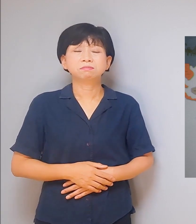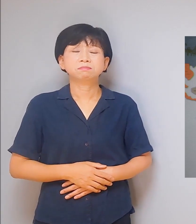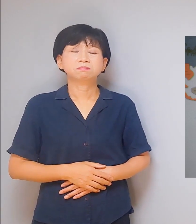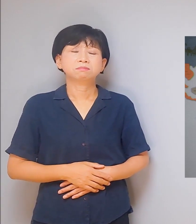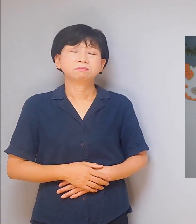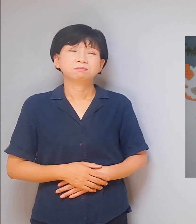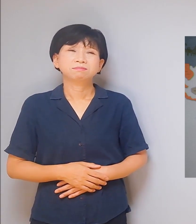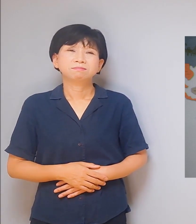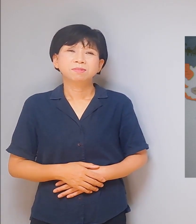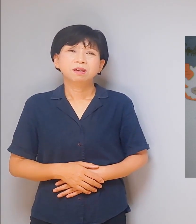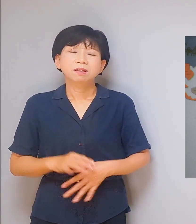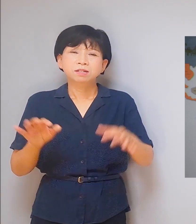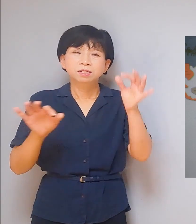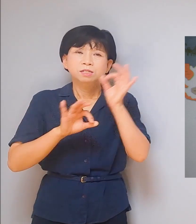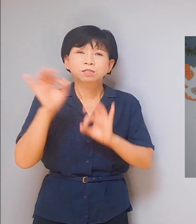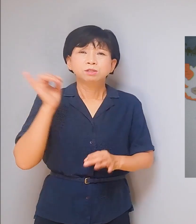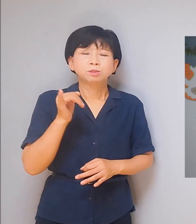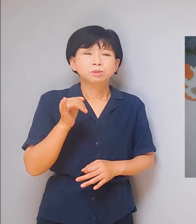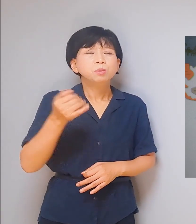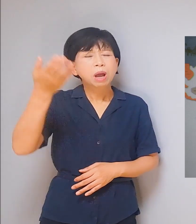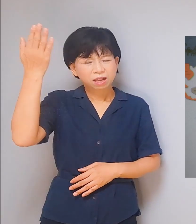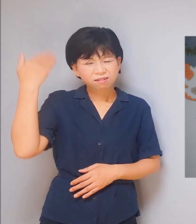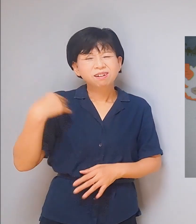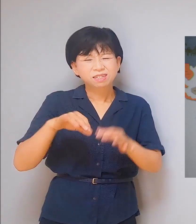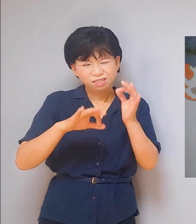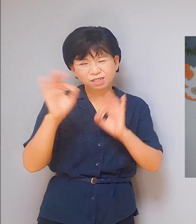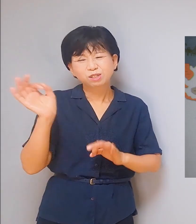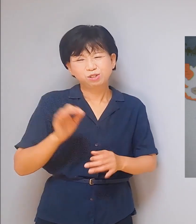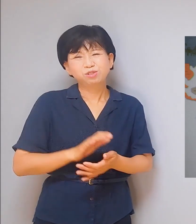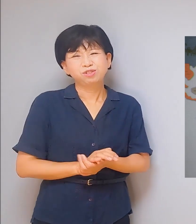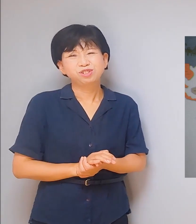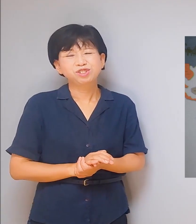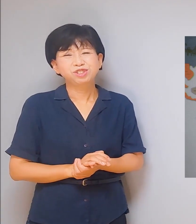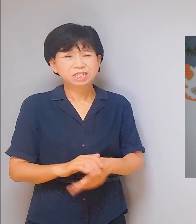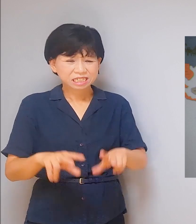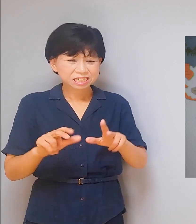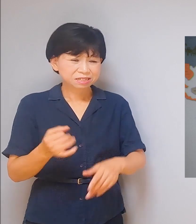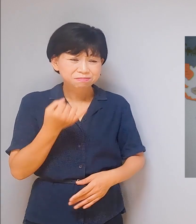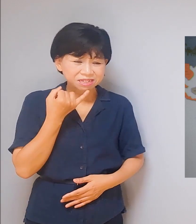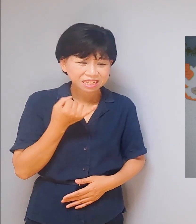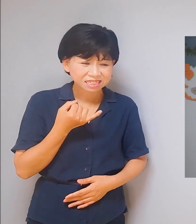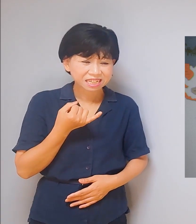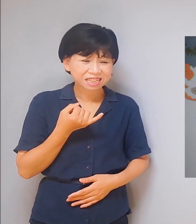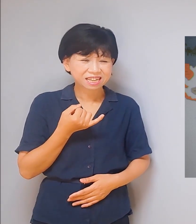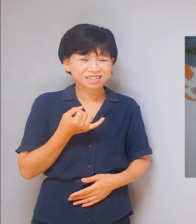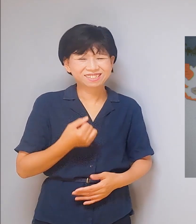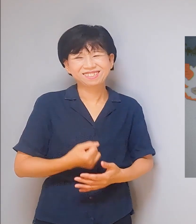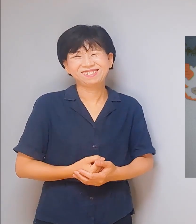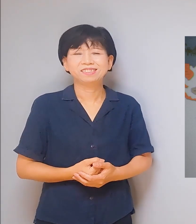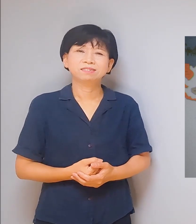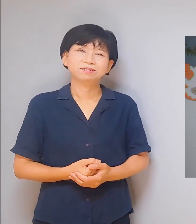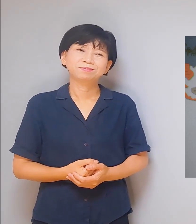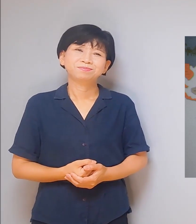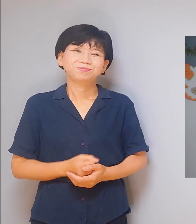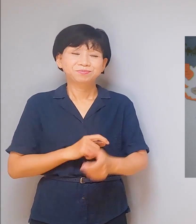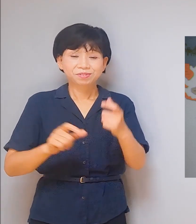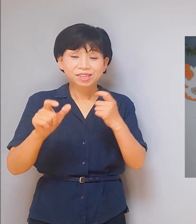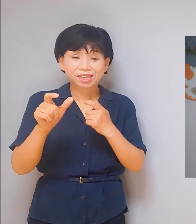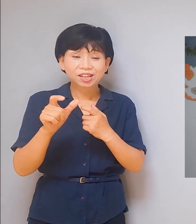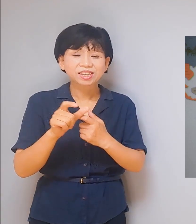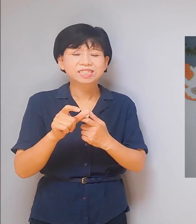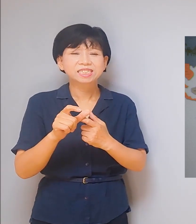그런 일을 하라는 게 아니고 과거에 그런 일들이 있을 수 있다는 거죠. 성도 여러분, 더